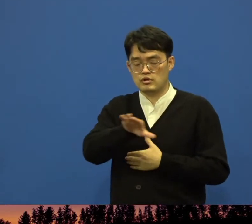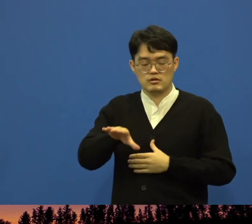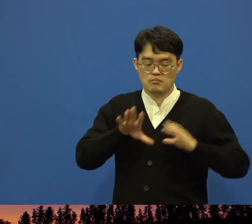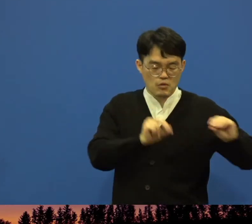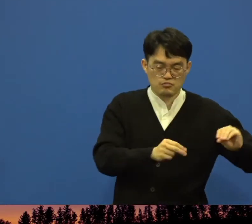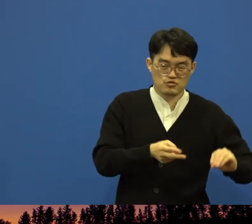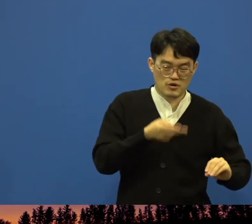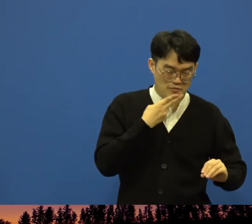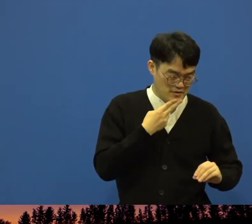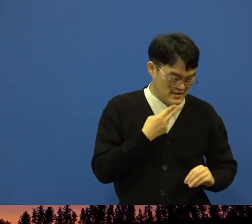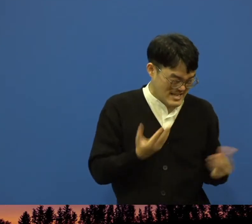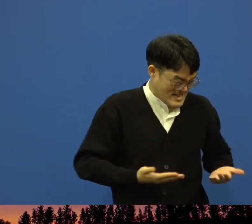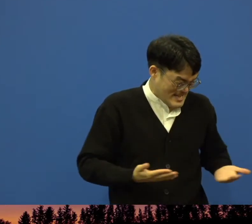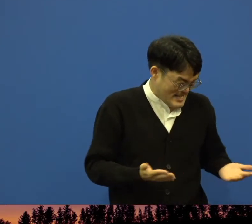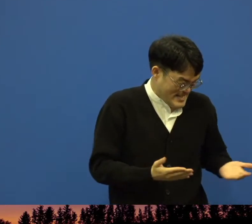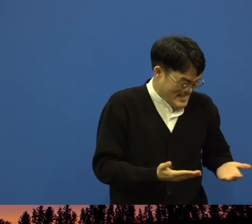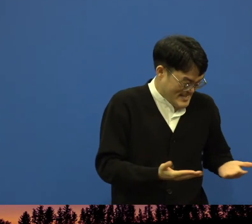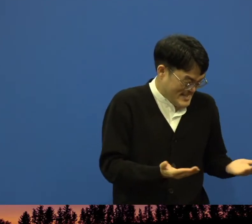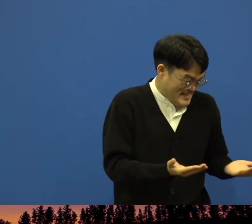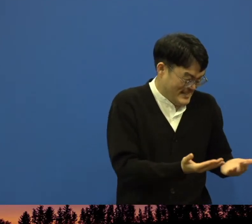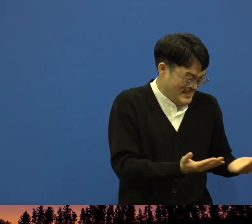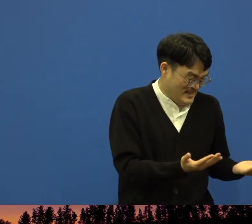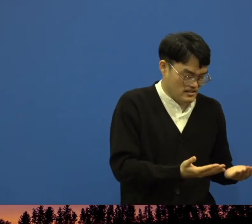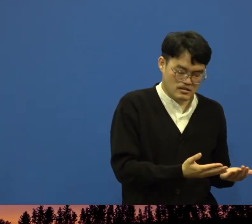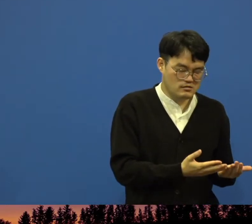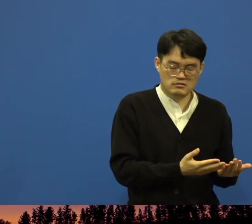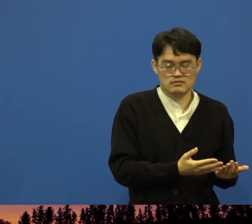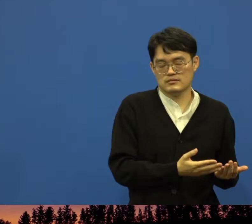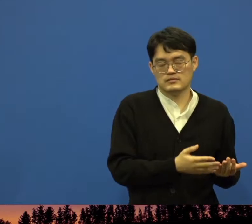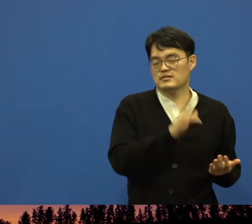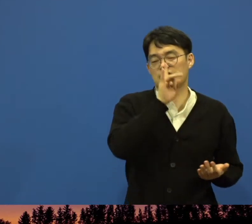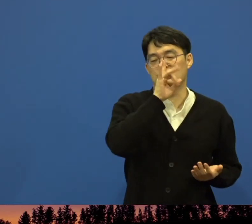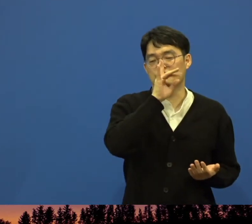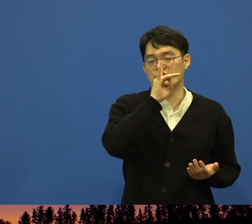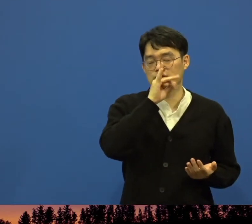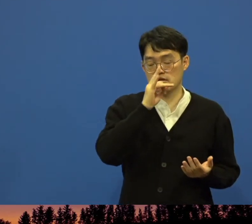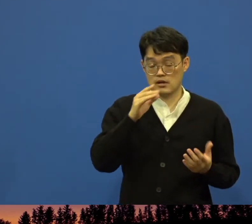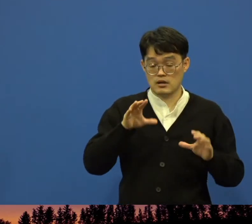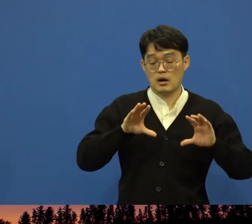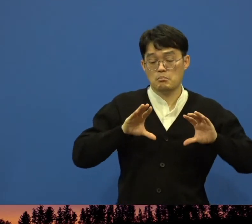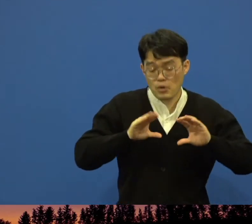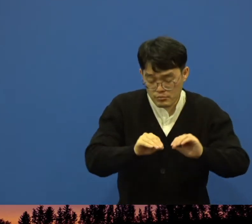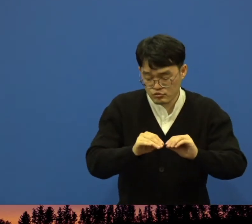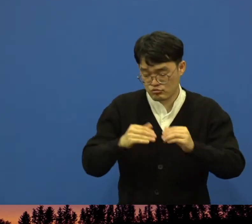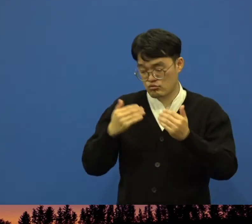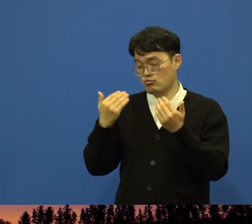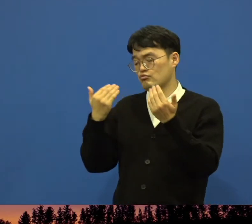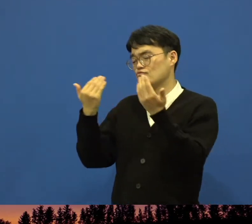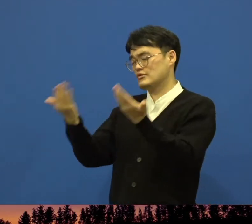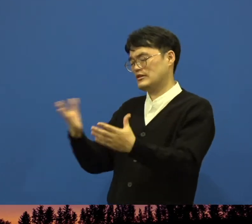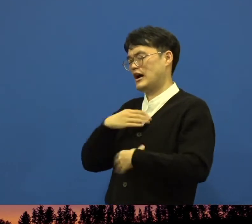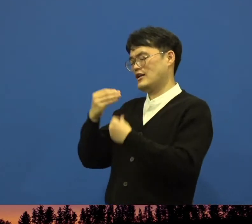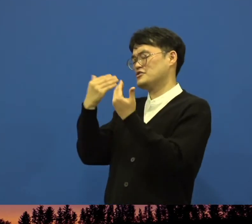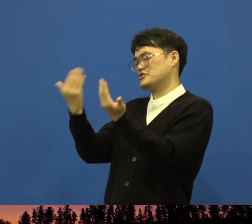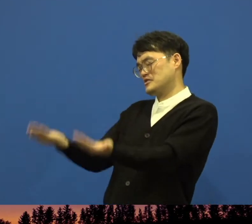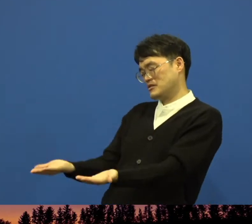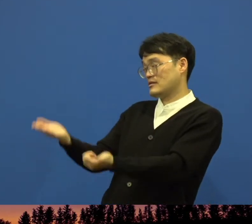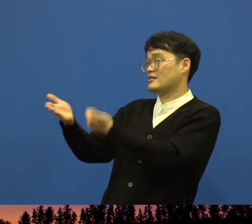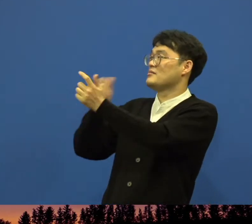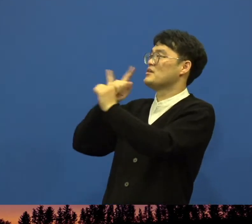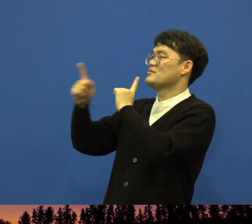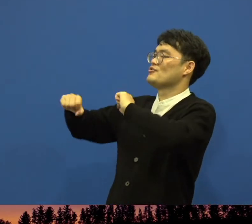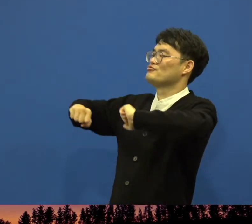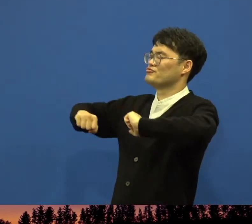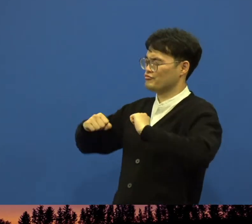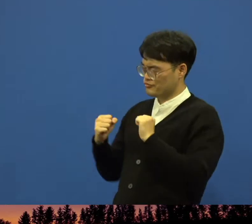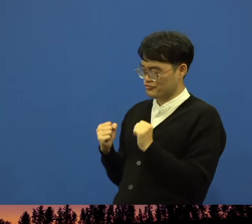몰라요. 멈춘다는 것 자체가 믿음이고 하나님의 말씀에는 순종인 거죠. 그래서 그런 그 관점에서 이제 이런